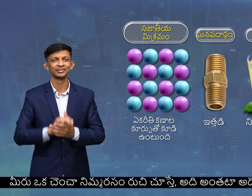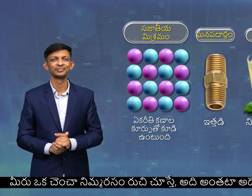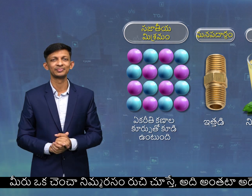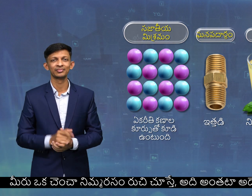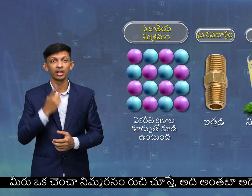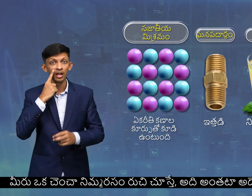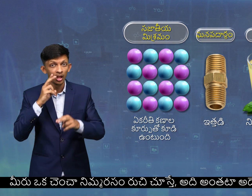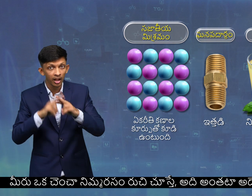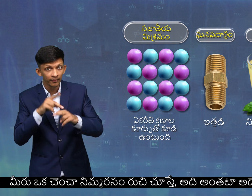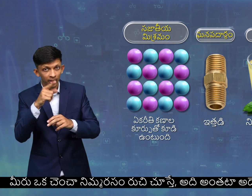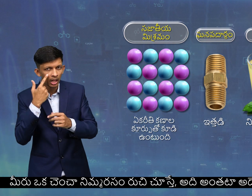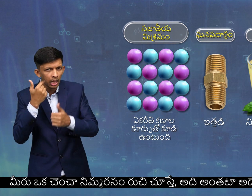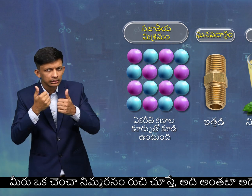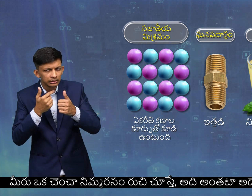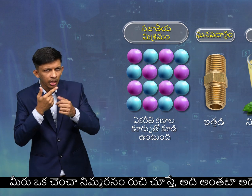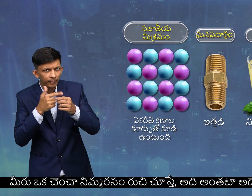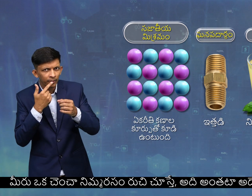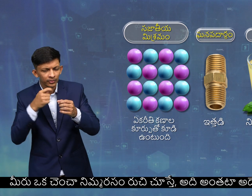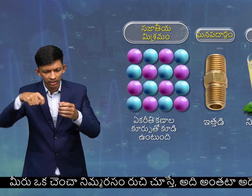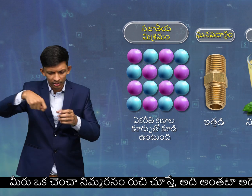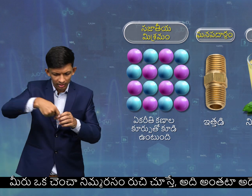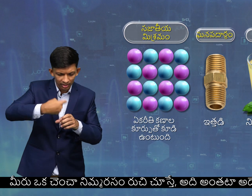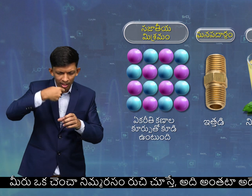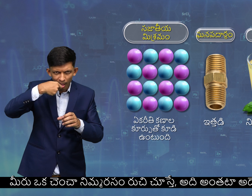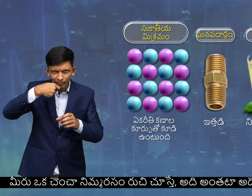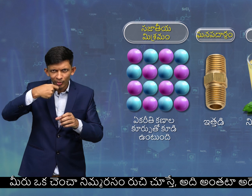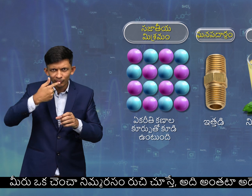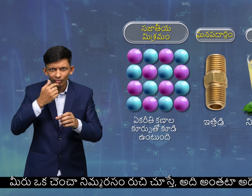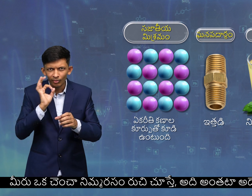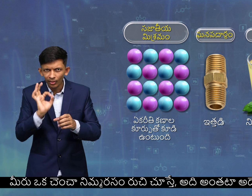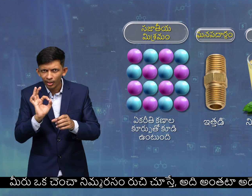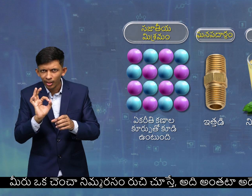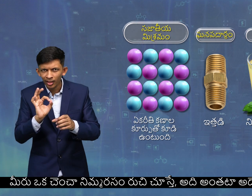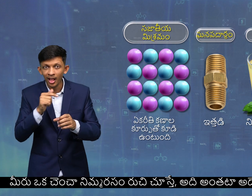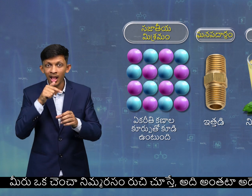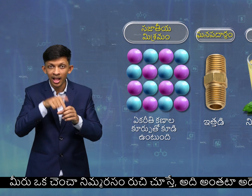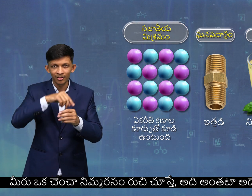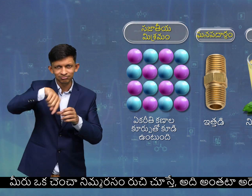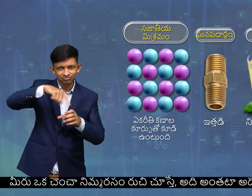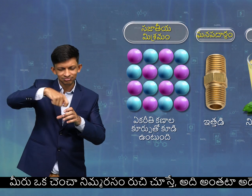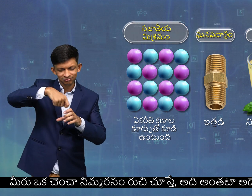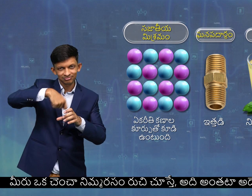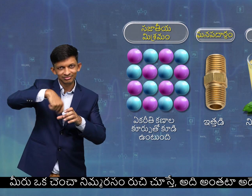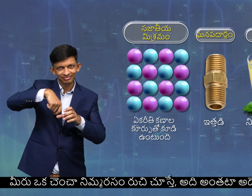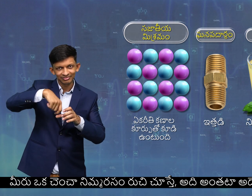మీరు ఒక చెంచా నిమ్మరసం రుచి చూస్తే అది అంతటా అదే రుచిగా ఉంటుంది.